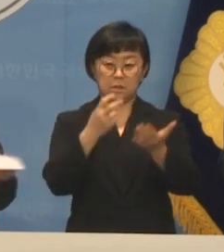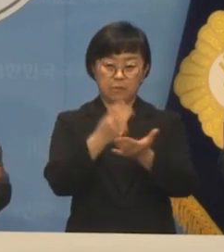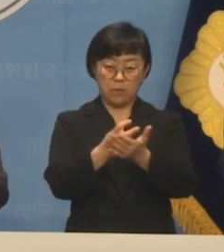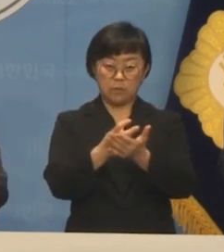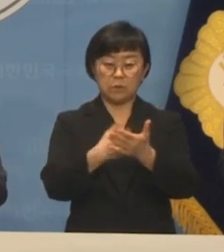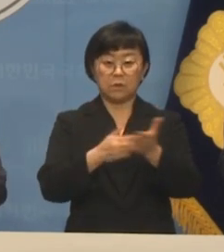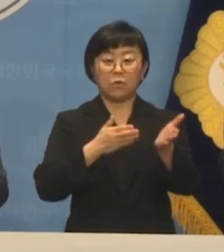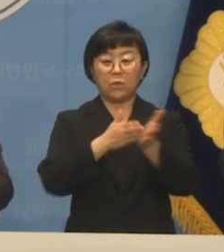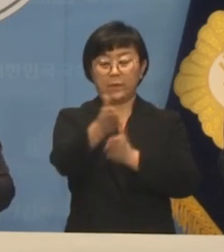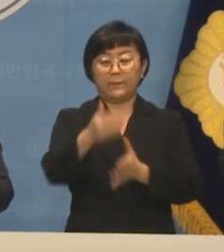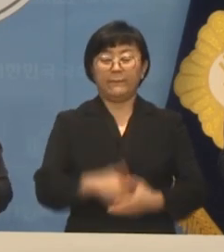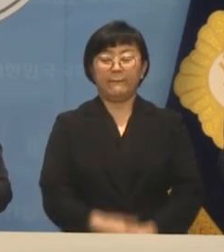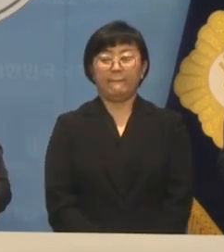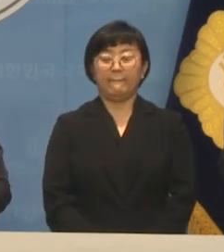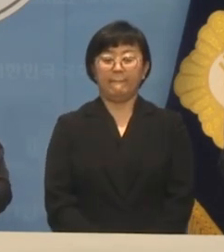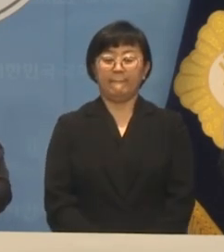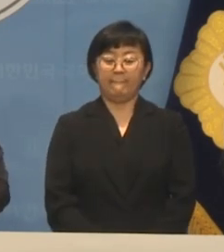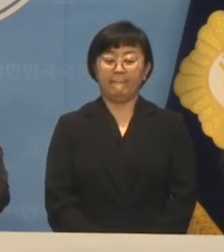통과시켰다. 그러나